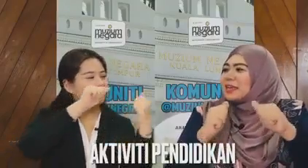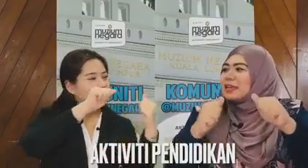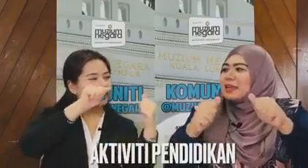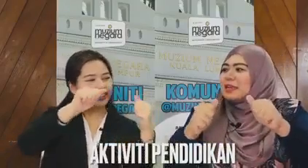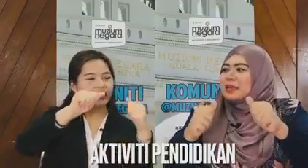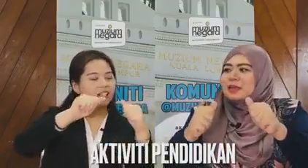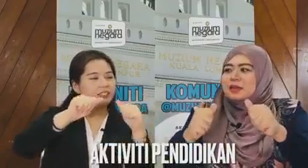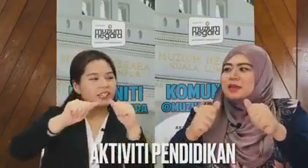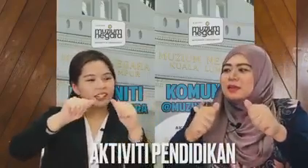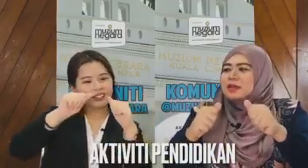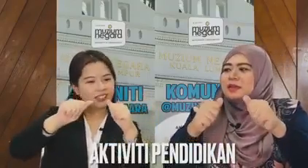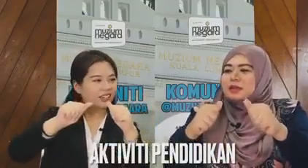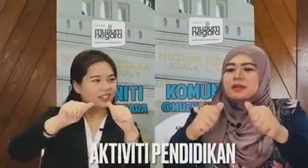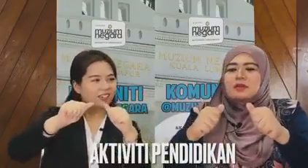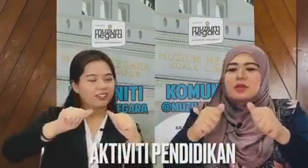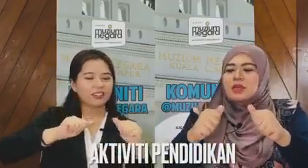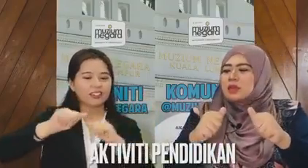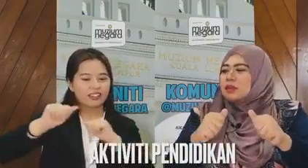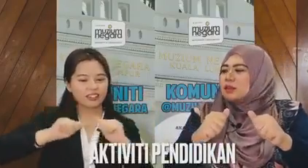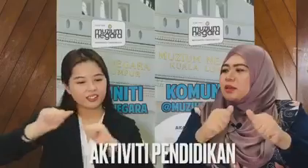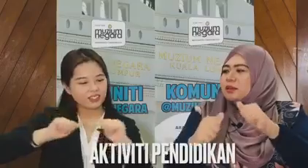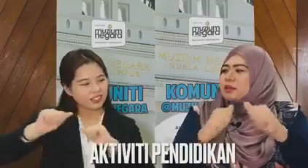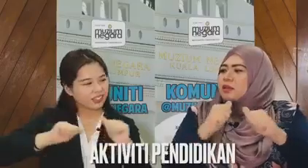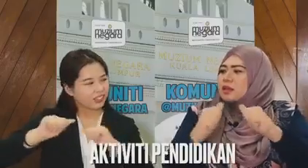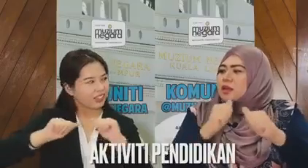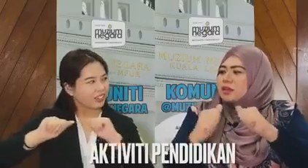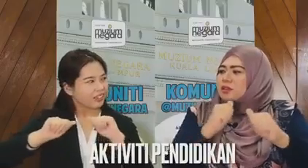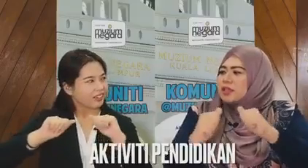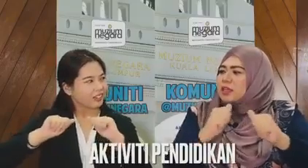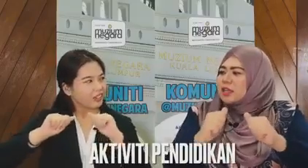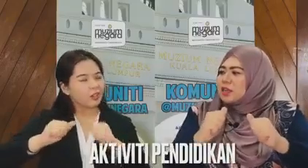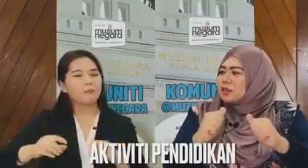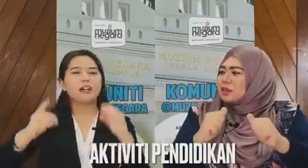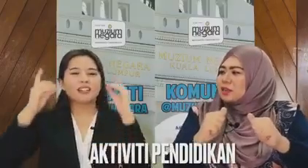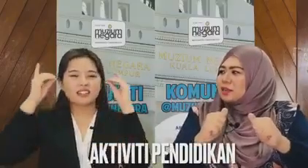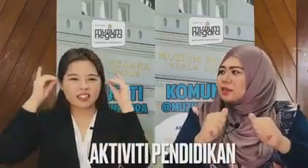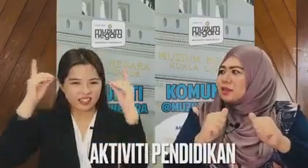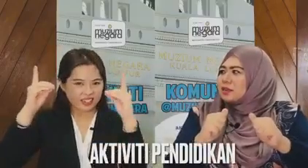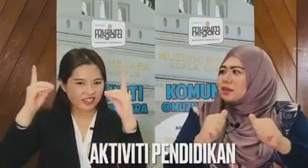buat A. Dalam isyarat ini A. Okey, A. Aktiviti. Aktiviti pendidikan.